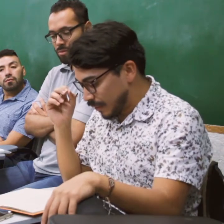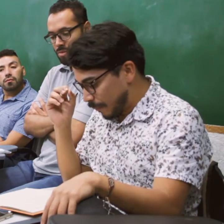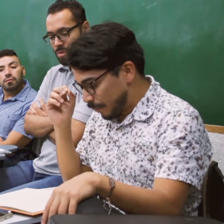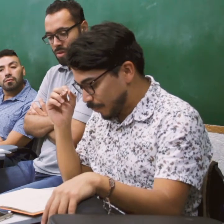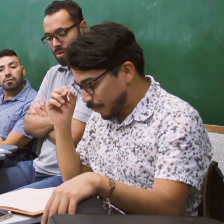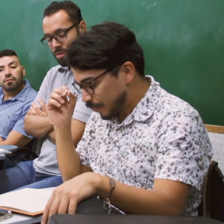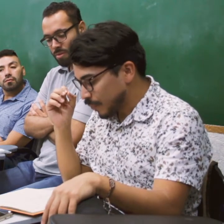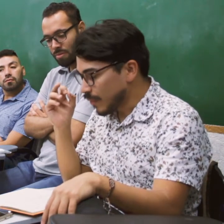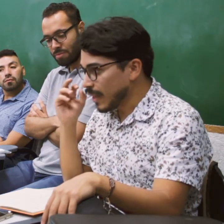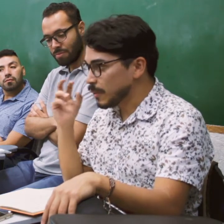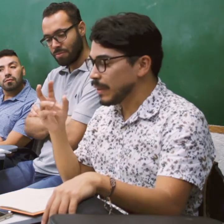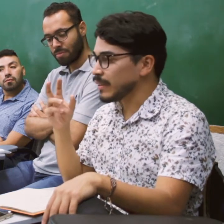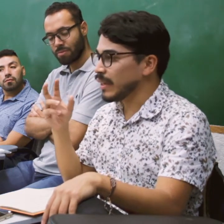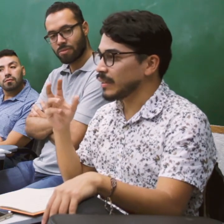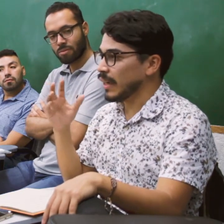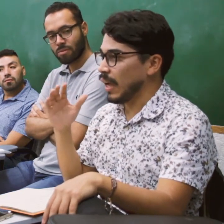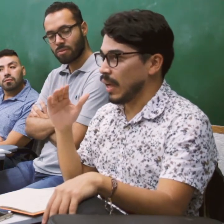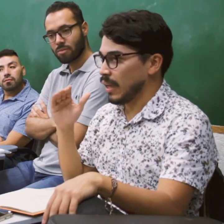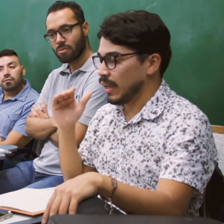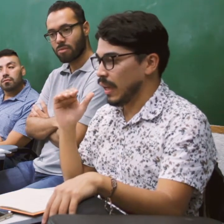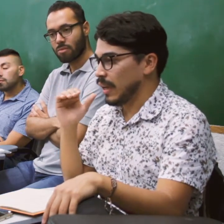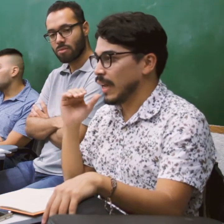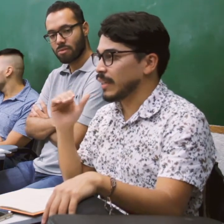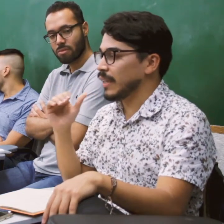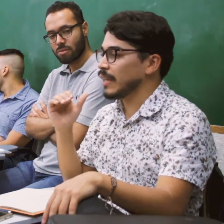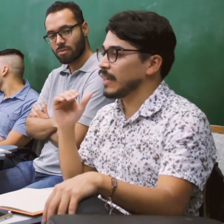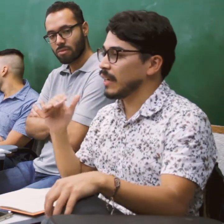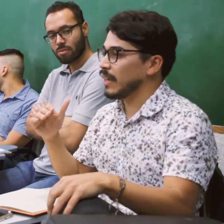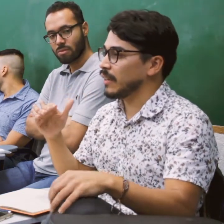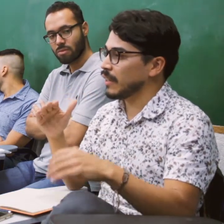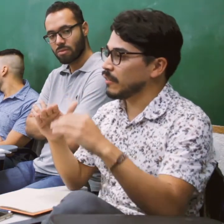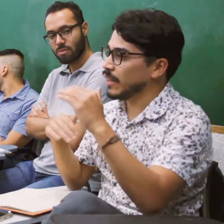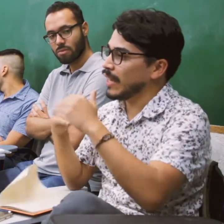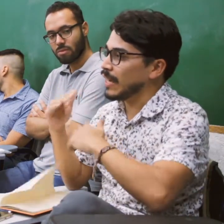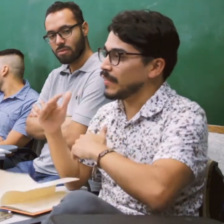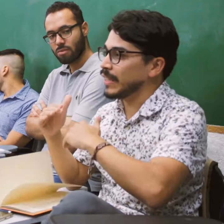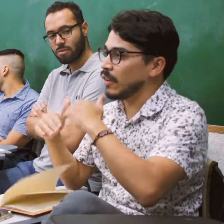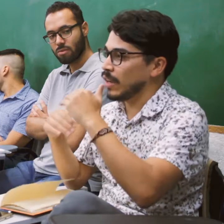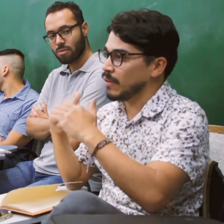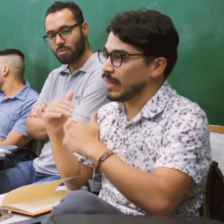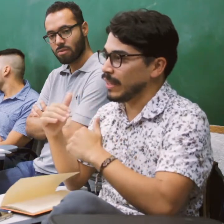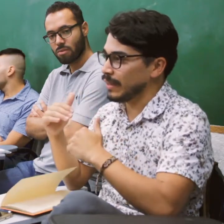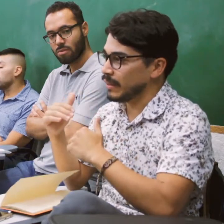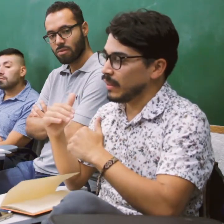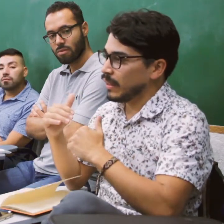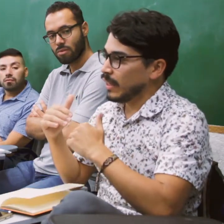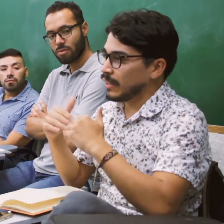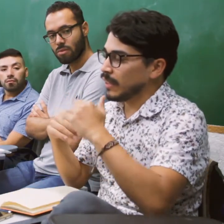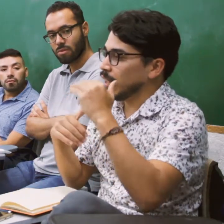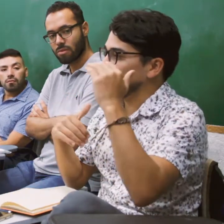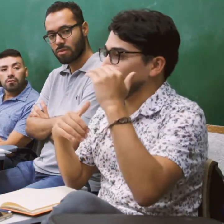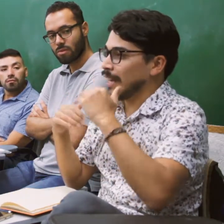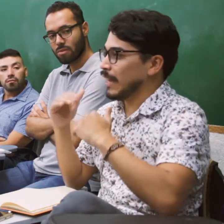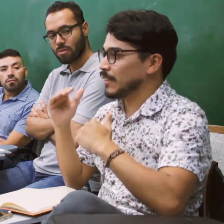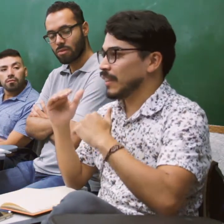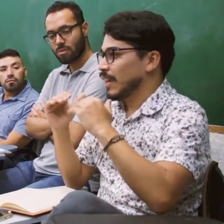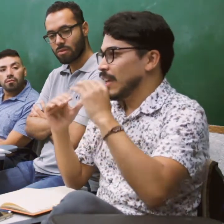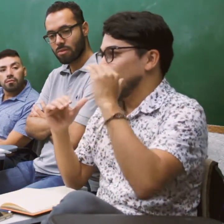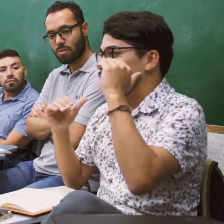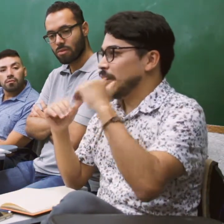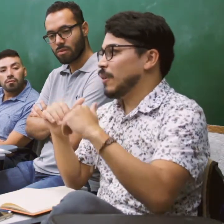allí, es pensarse la equidad en una dialéctica con la igualdad, entendiendo de que